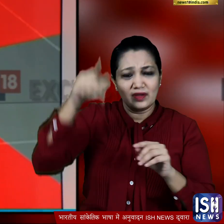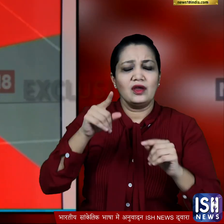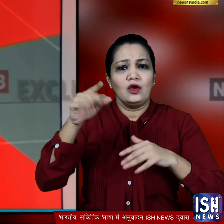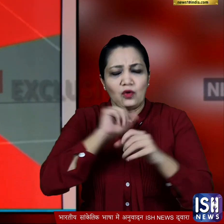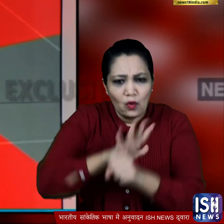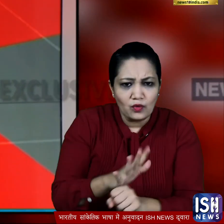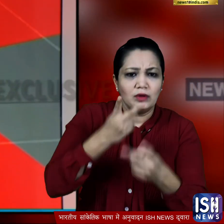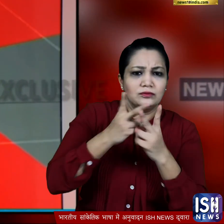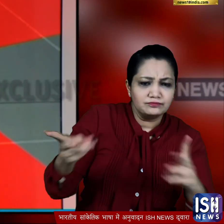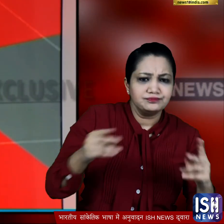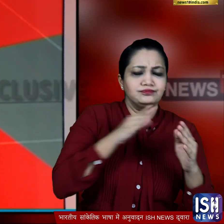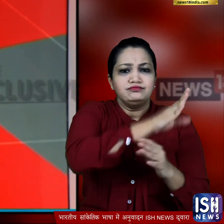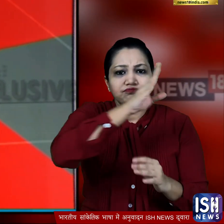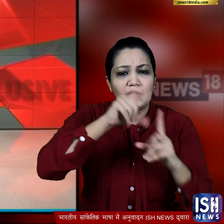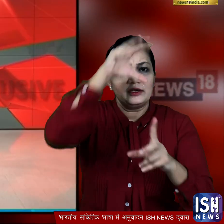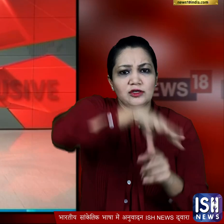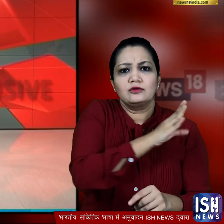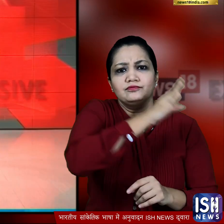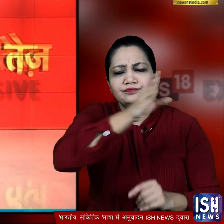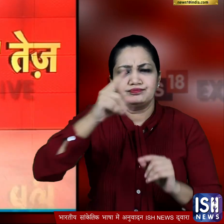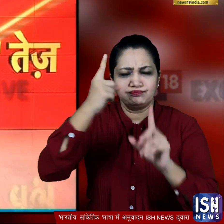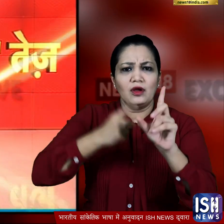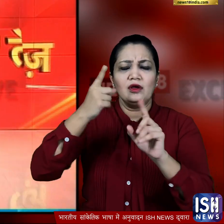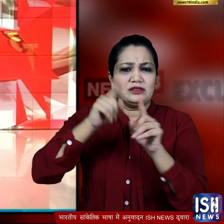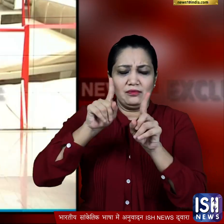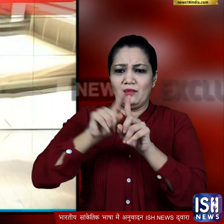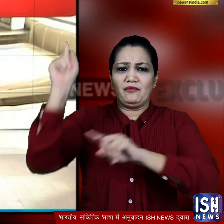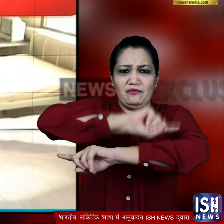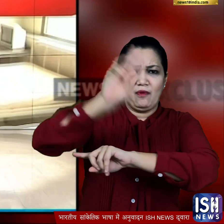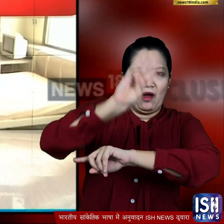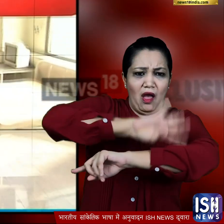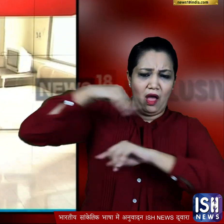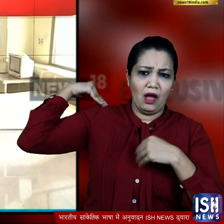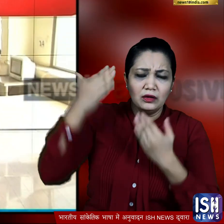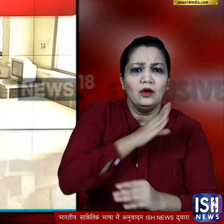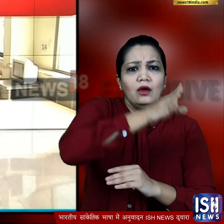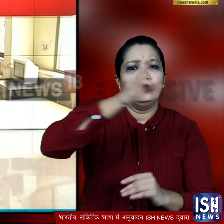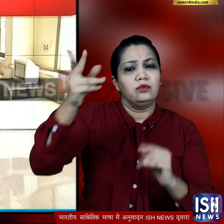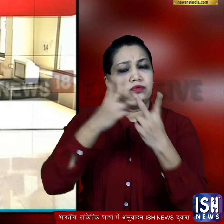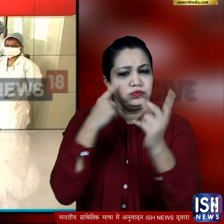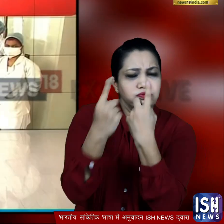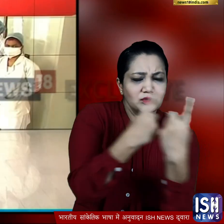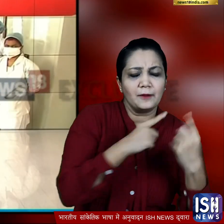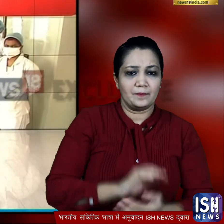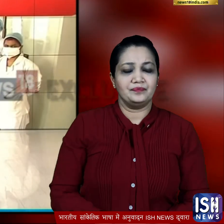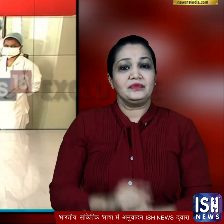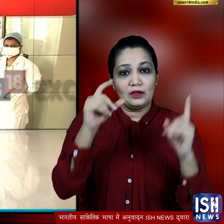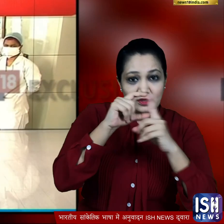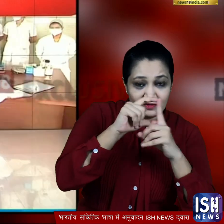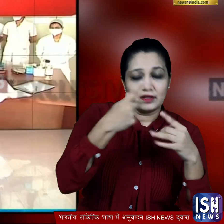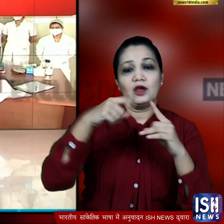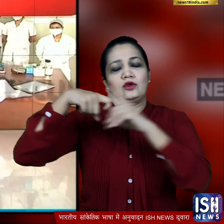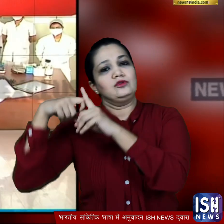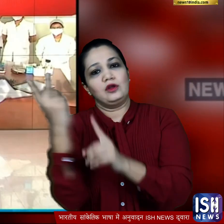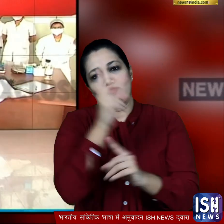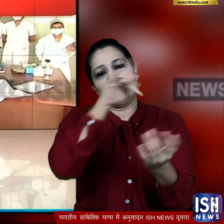की तैयारियों पर राज्य के कई जिलों का दौरा किया। वहां बीते कई दिनों से मुख्यमंत्री के ताबड़तोड़ दौरे जारी हैं। इस बार देवरिया और कुशीनगर